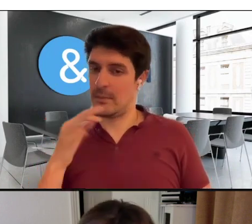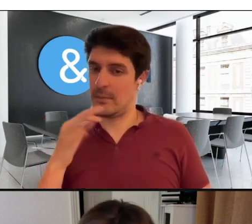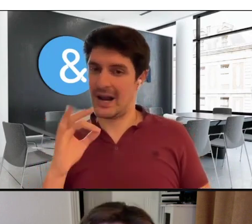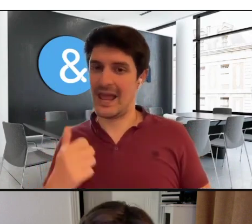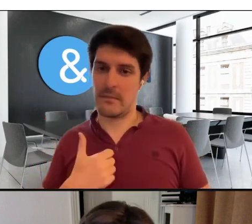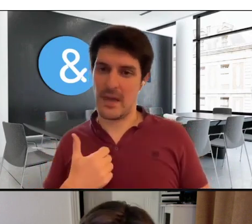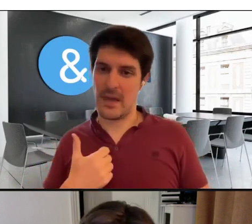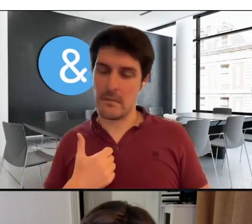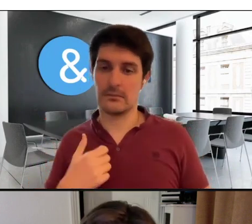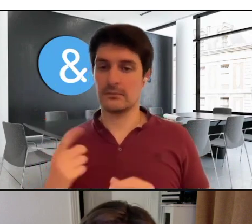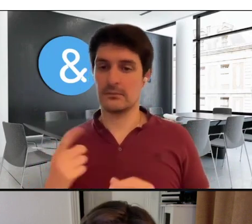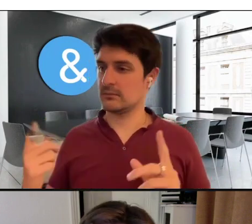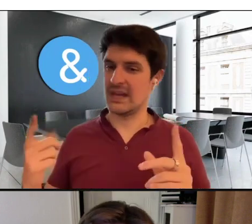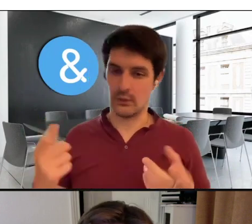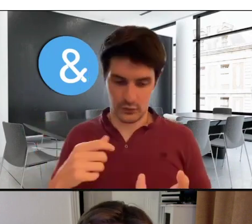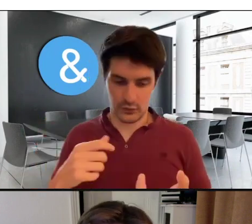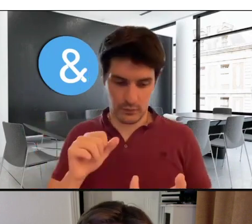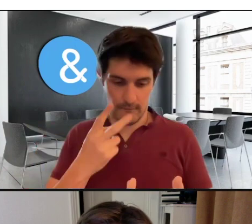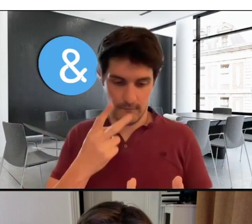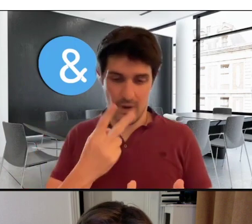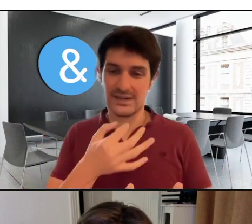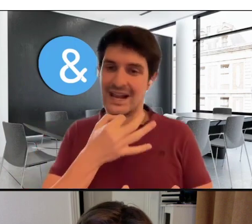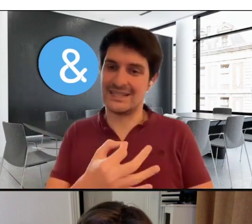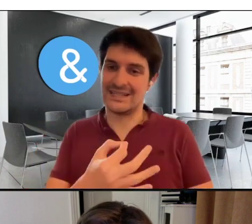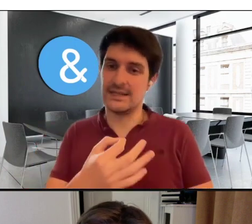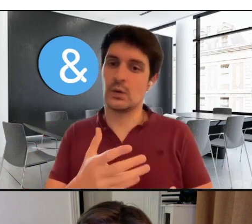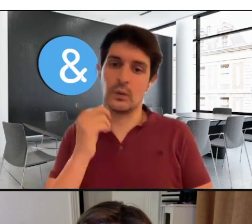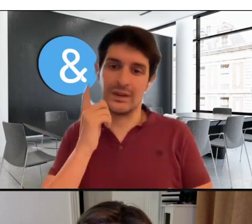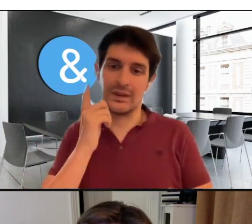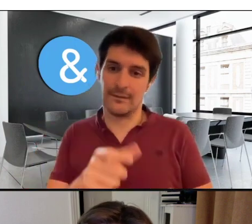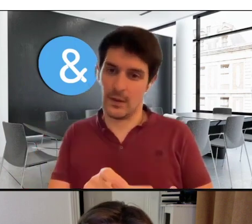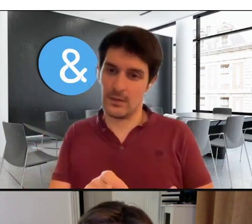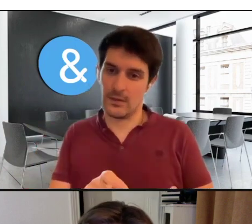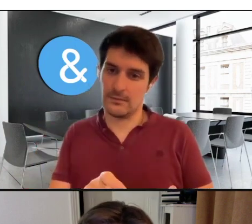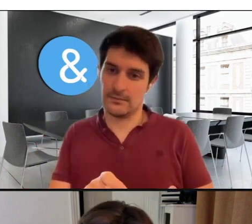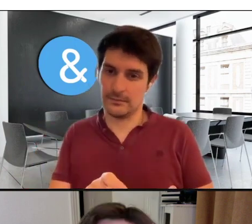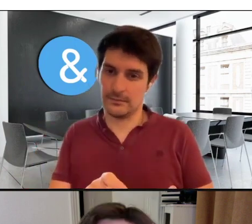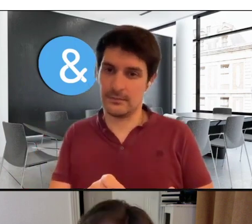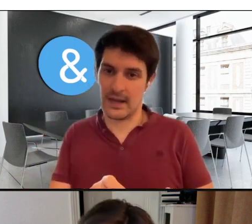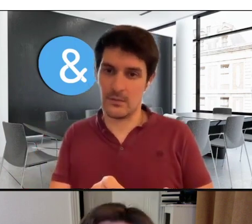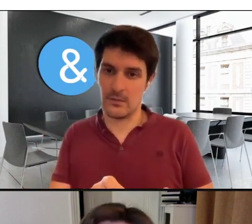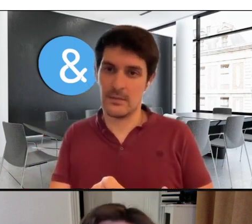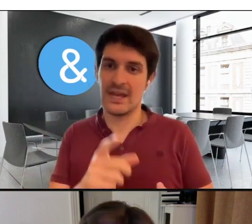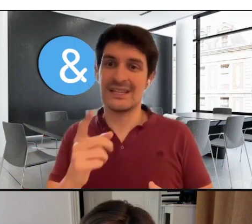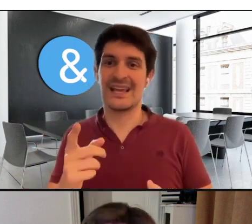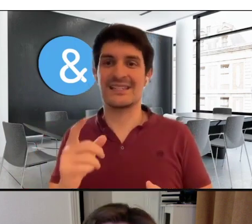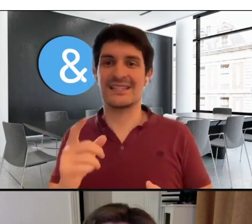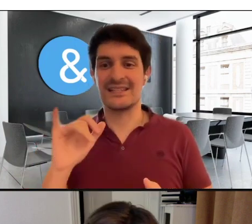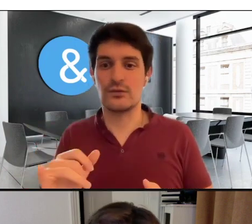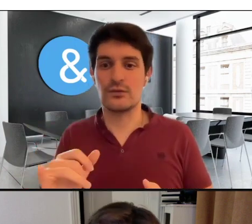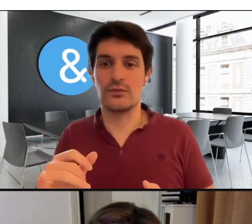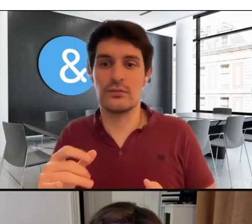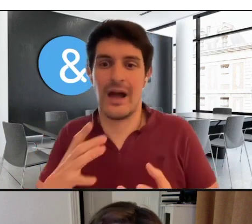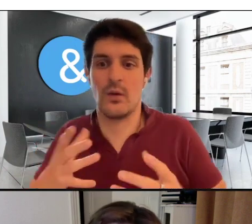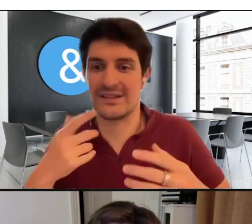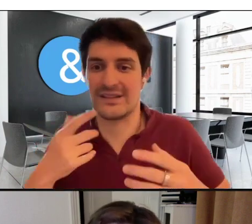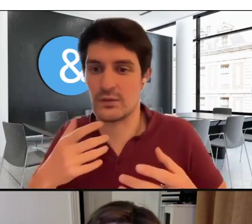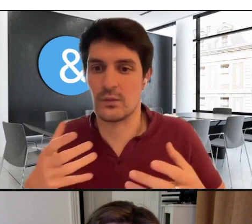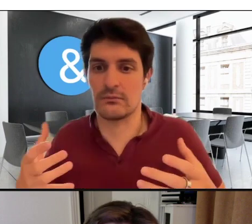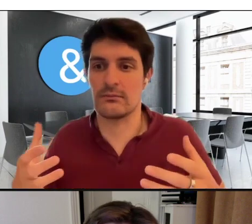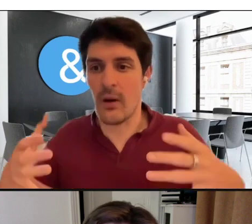parler elle-même. Toi, tu peux voir ce qu'elle dit sur ton téléphone. Ça, c'est si tu as une